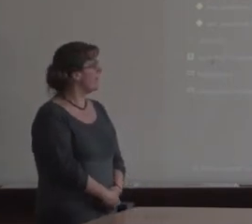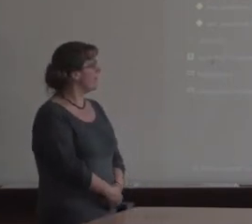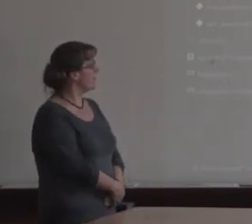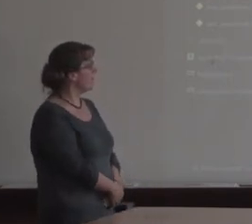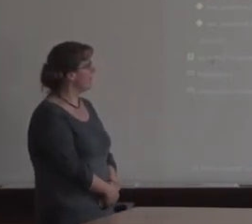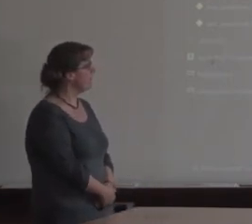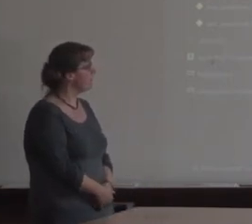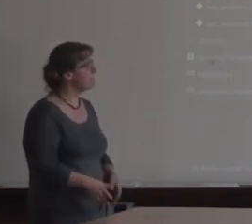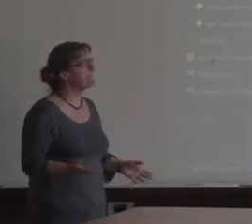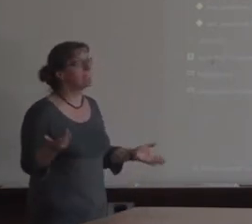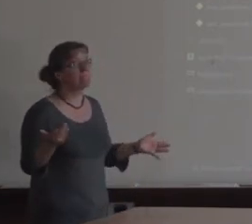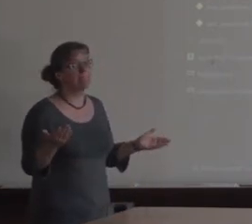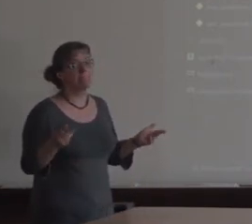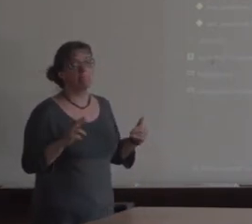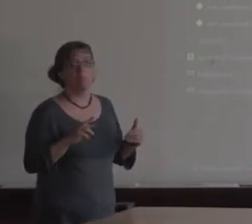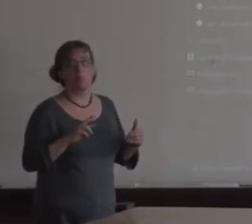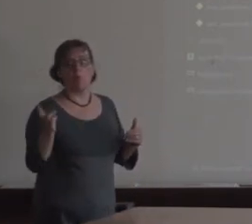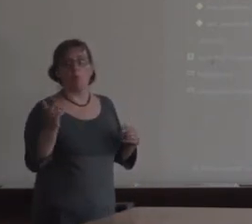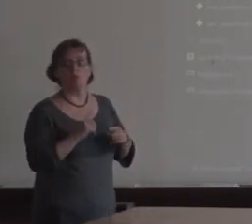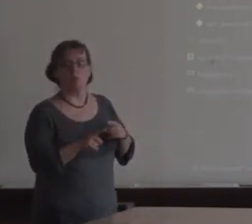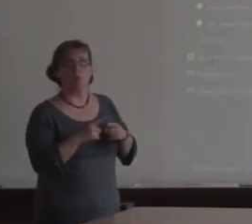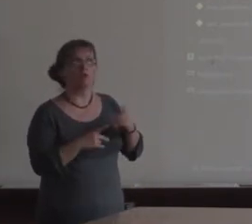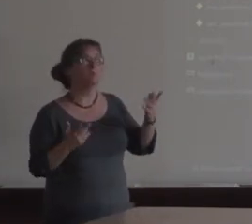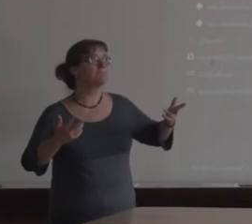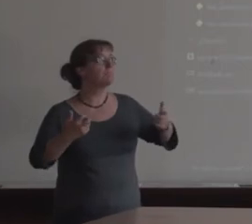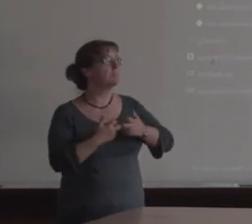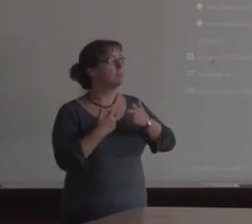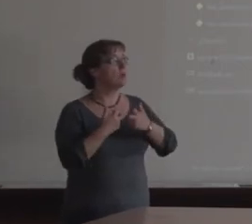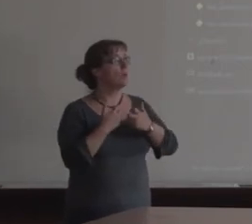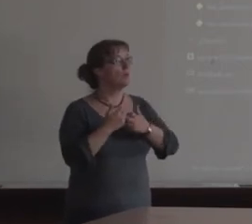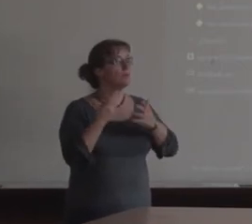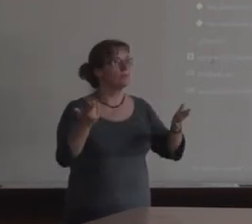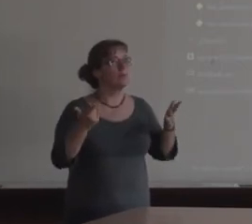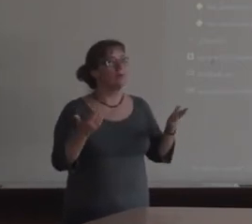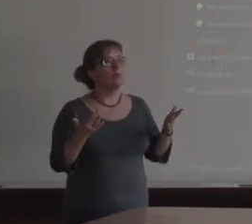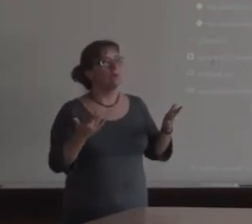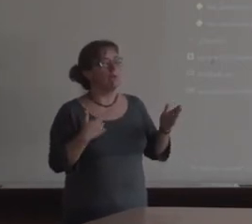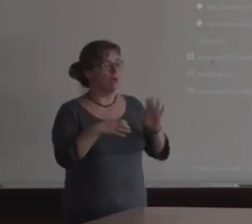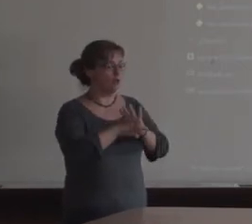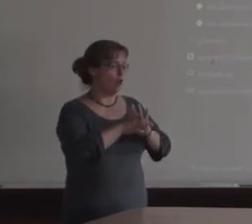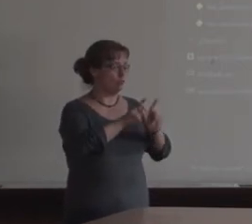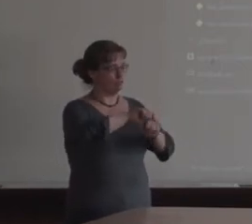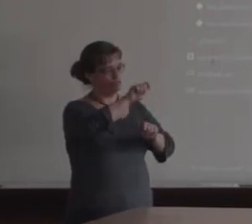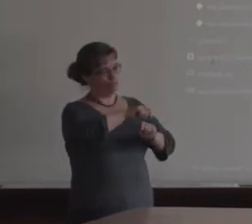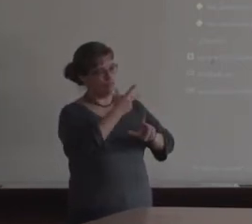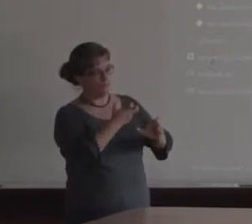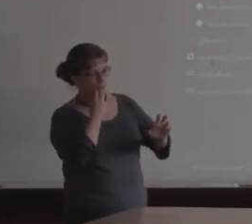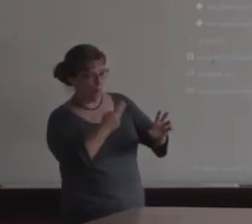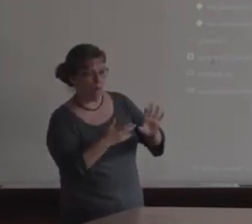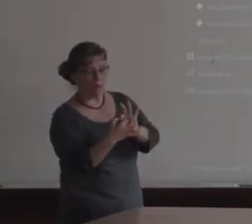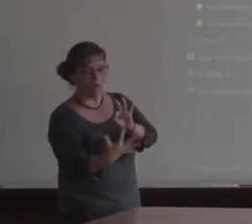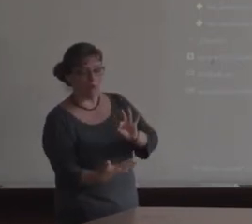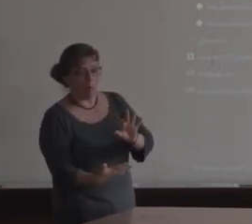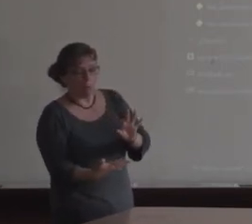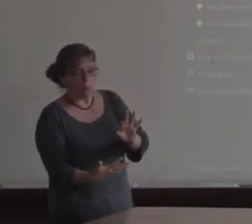Les autres choses qui sont embêtantes, c'est quand le code qu'on veut tester, qui nous intéresse, c'est pas tellement le résultat, mais un comportement qu'il a eu.